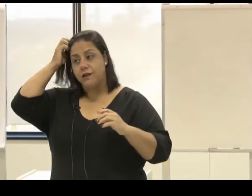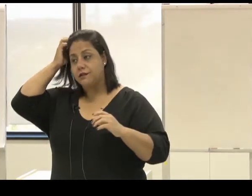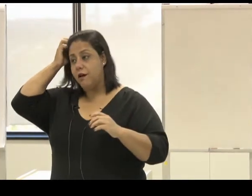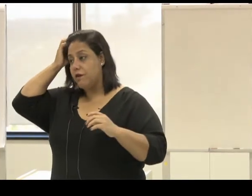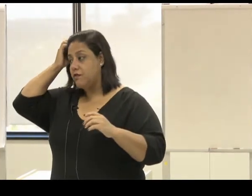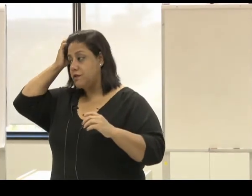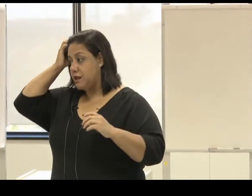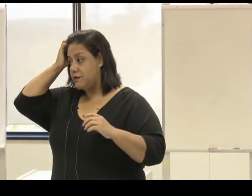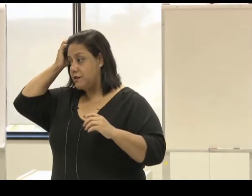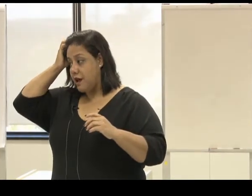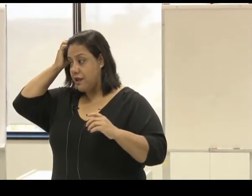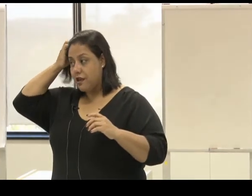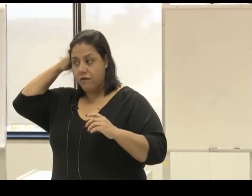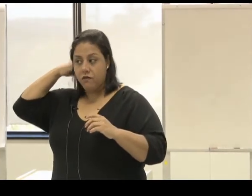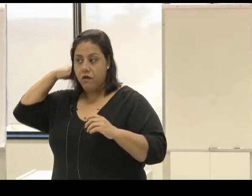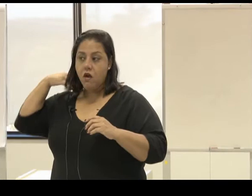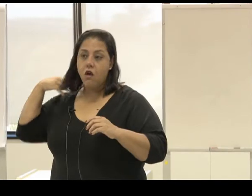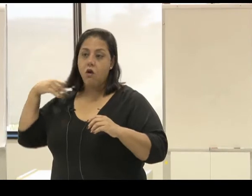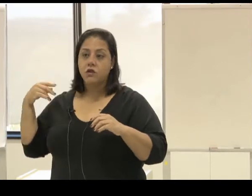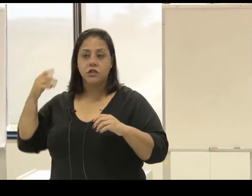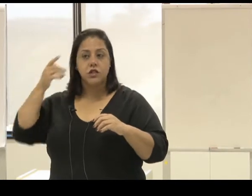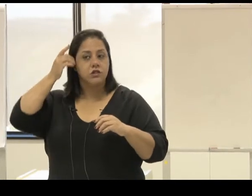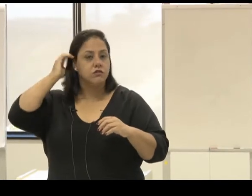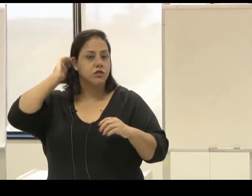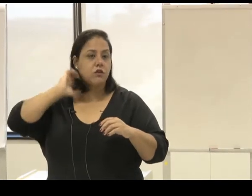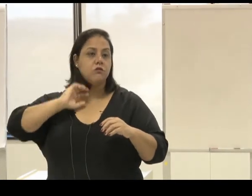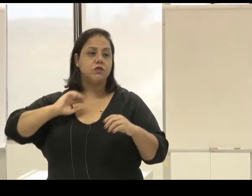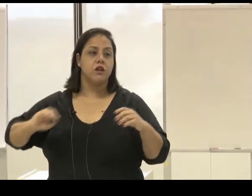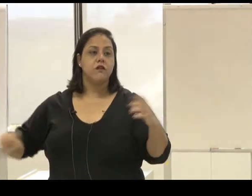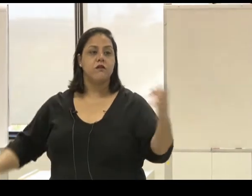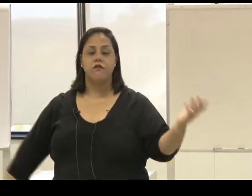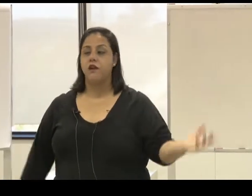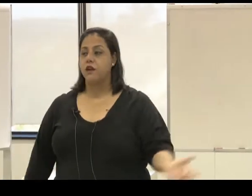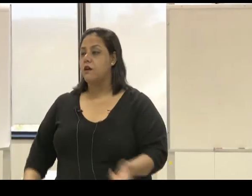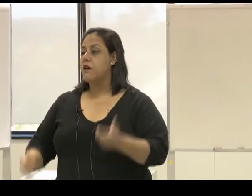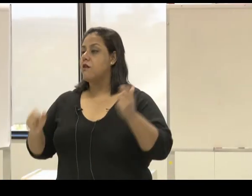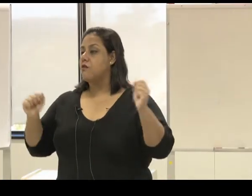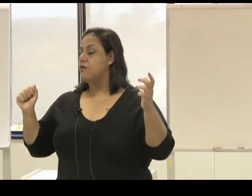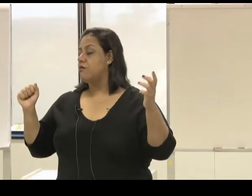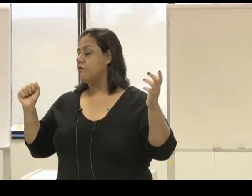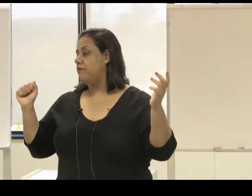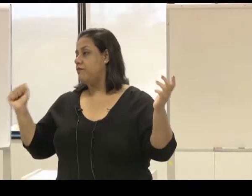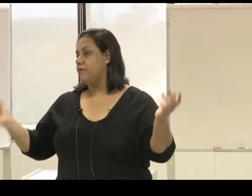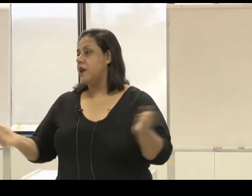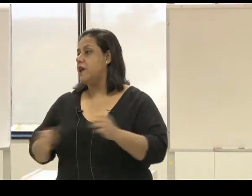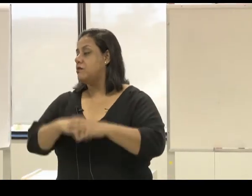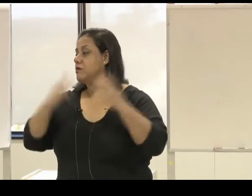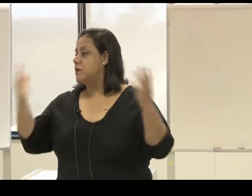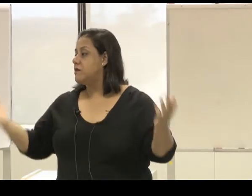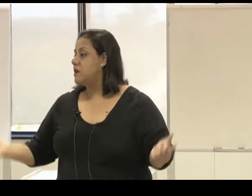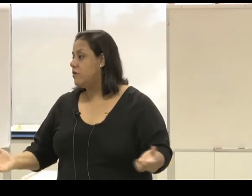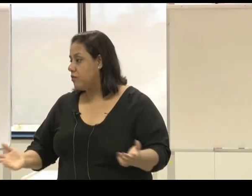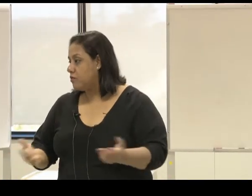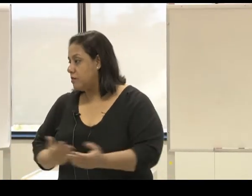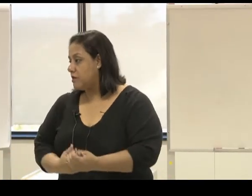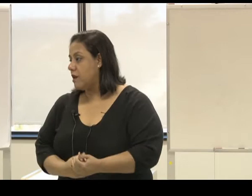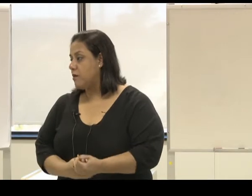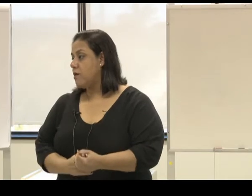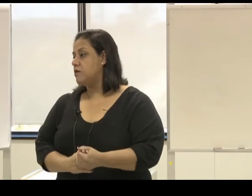passar para vocês aqui. Hoje a gente não tinha como já ver um texto específico do Ministério, porque eu, inclusive,